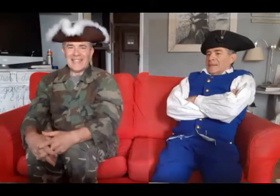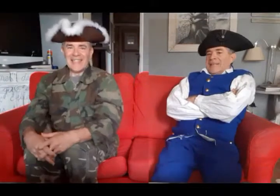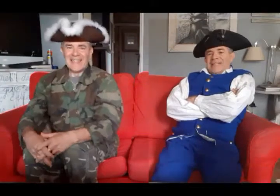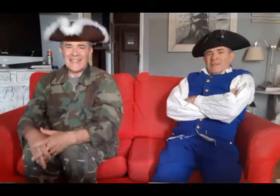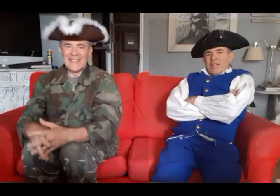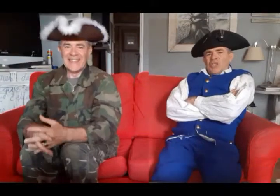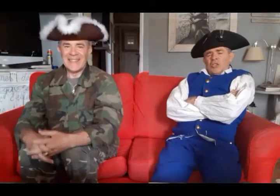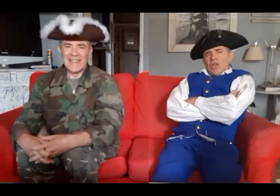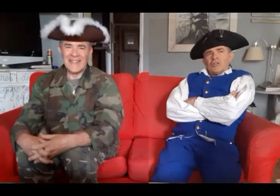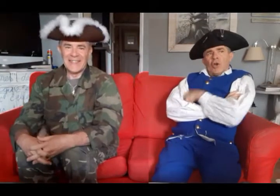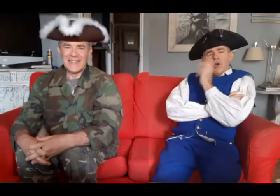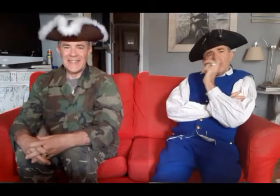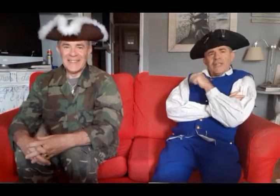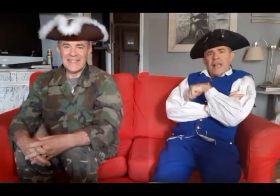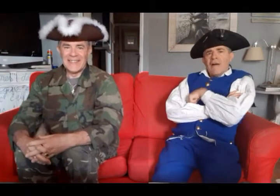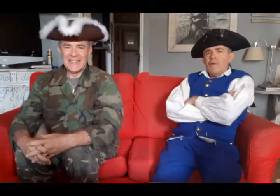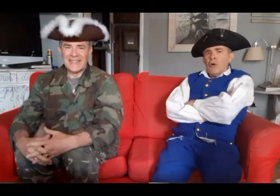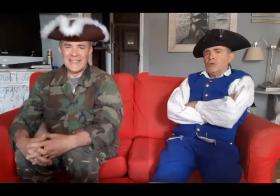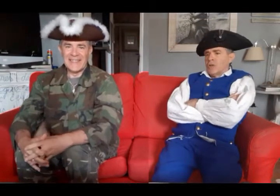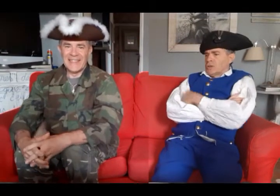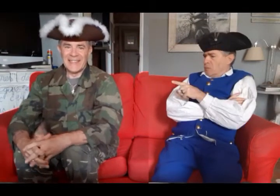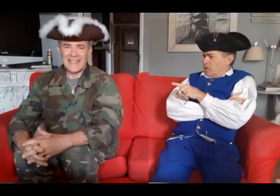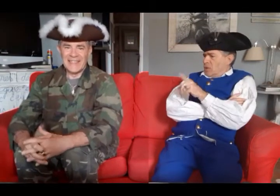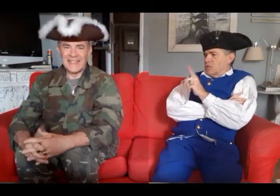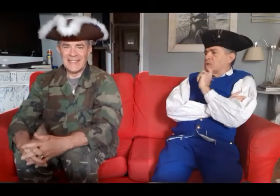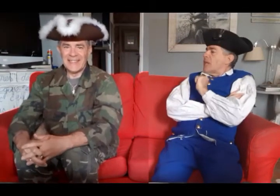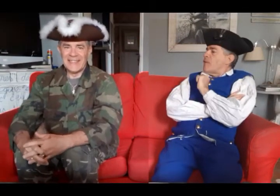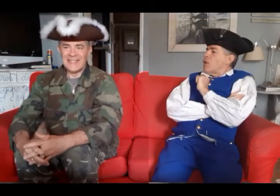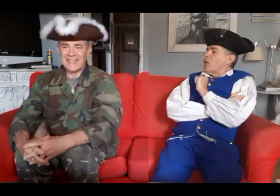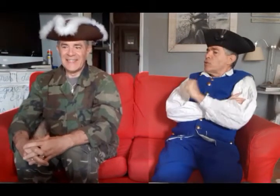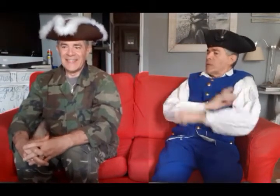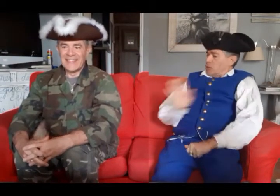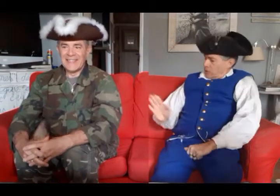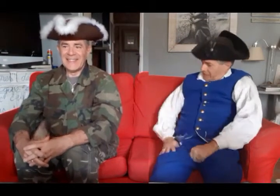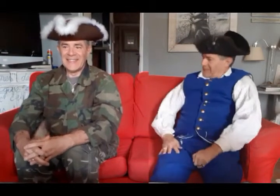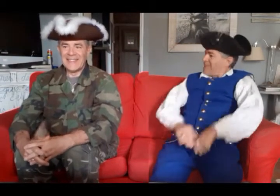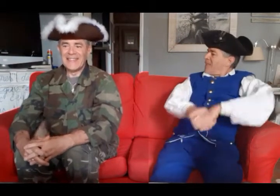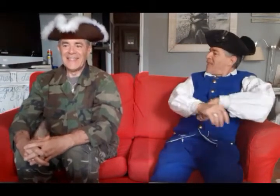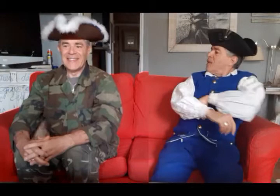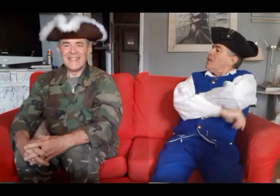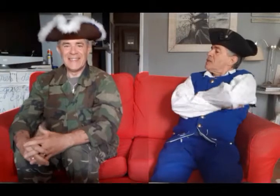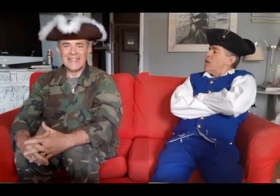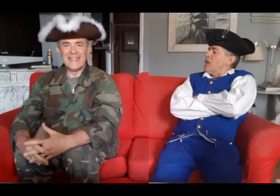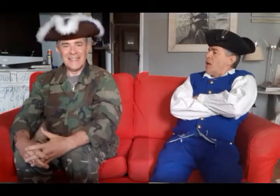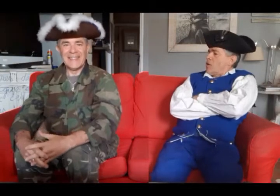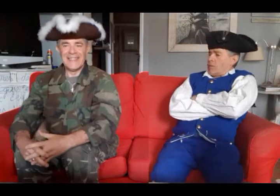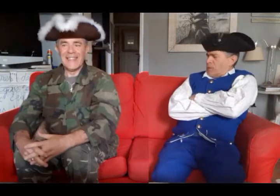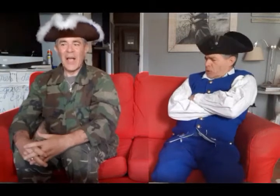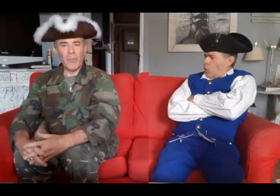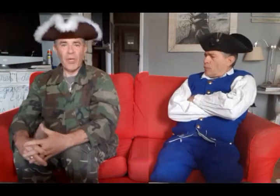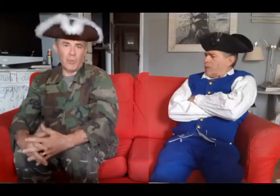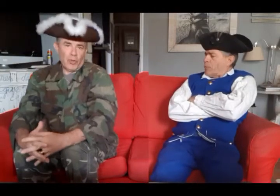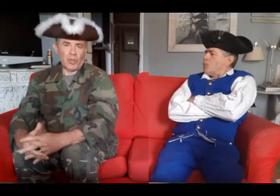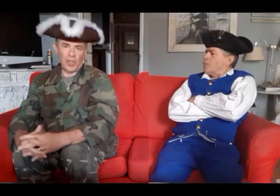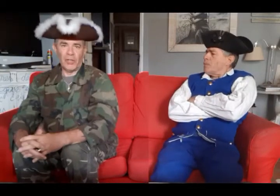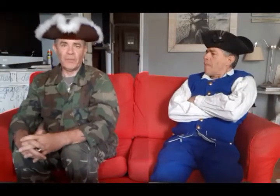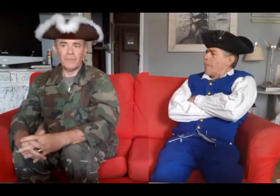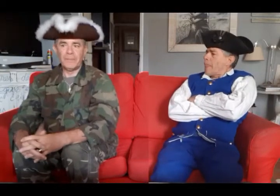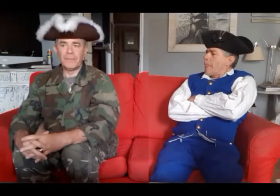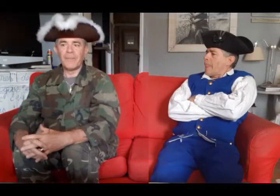36-15, le code de qui n'en veut, le rendez-vous des jeunes qui n'en veulent. Aujourd'hui, un jeune qui n'en veut, c'est mon gars Bruno Locher. Oui. Bonjour Bruno, comment t'appelles-tu? Bruno Locher. Et tu cherches un